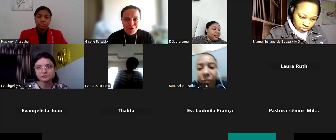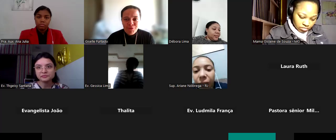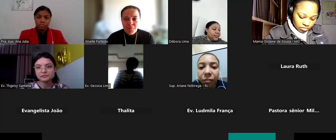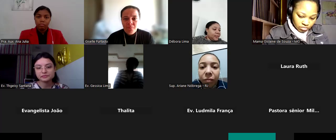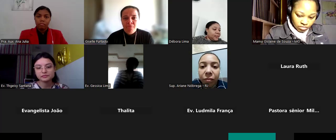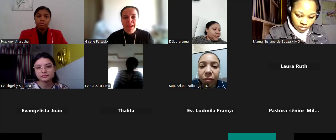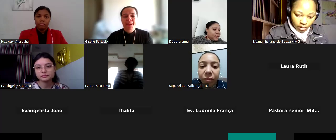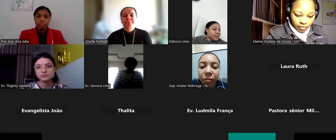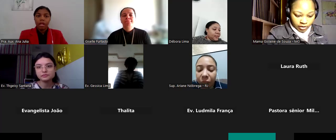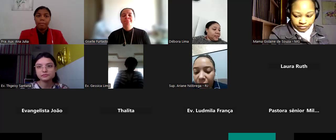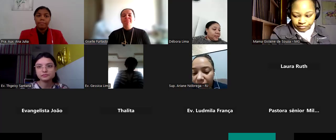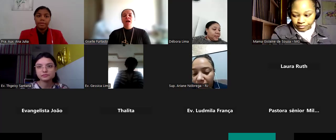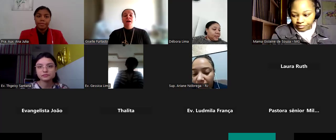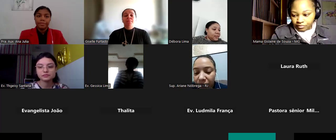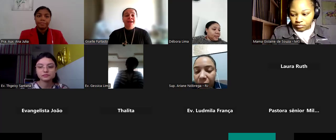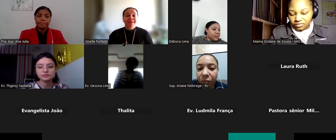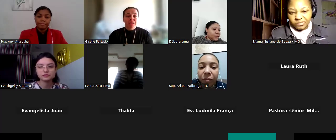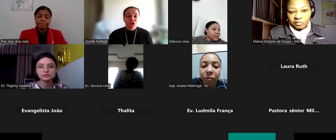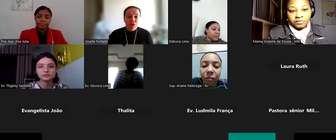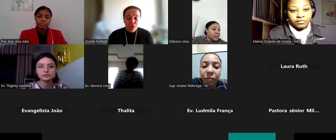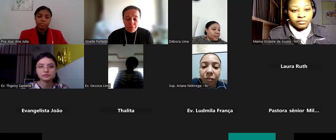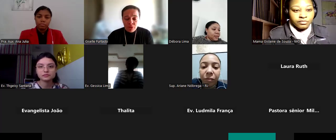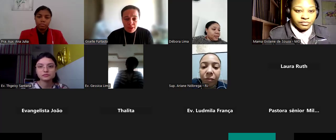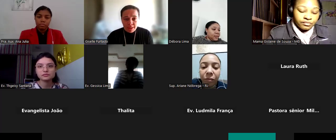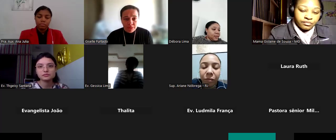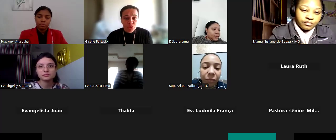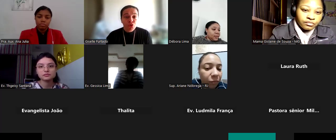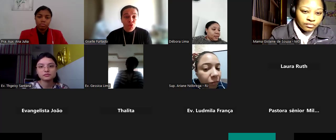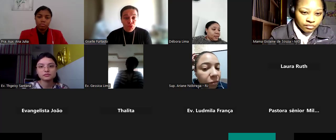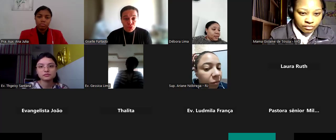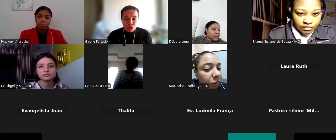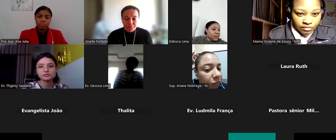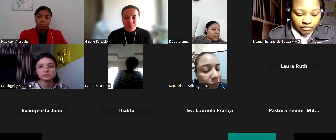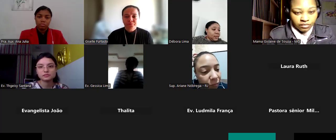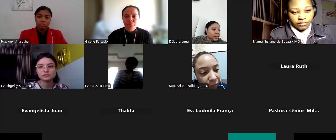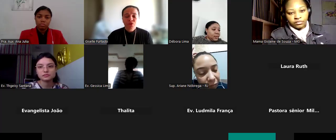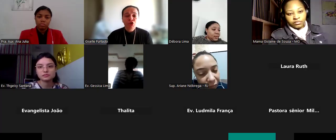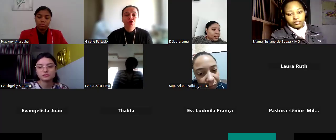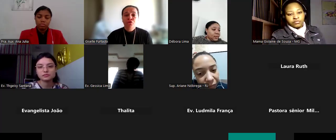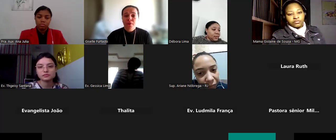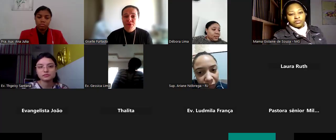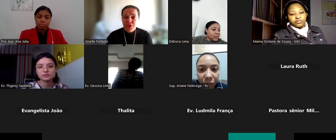necessários. Amém? Há uma característica muito peculiar dos surdos, de forma